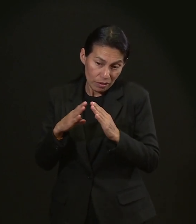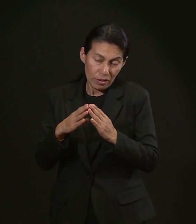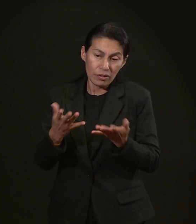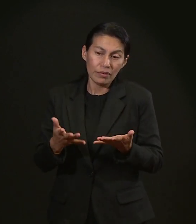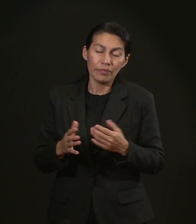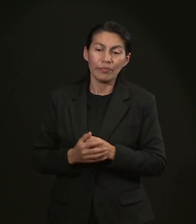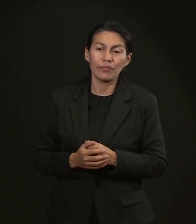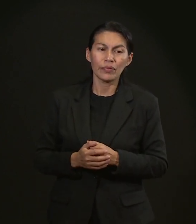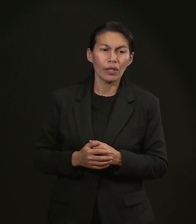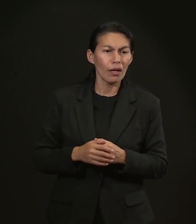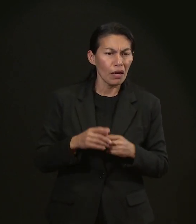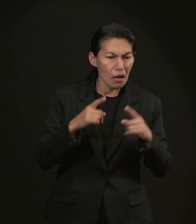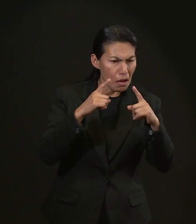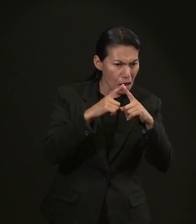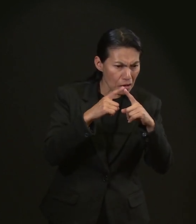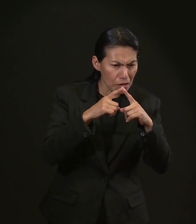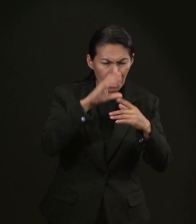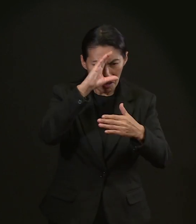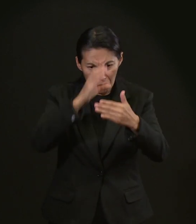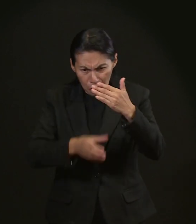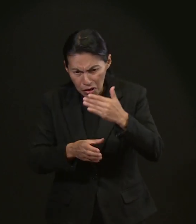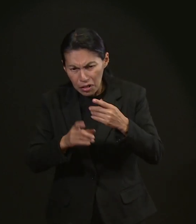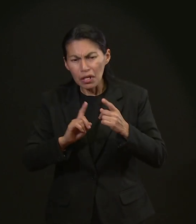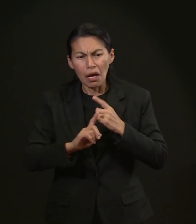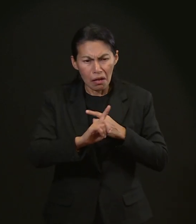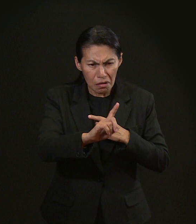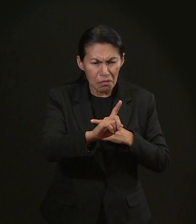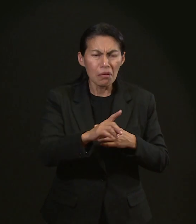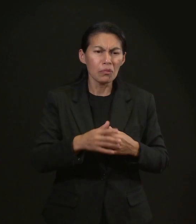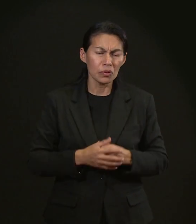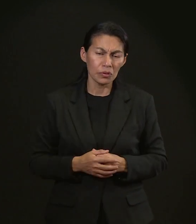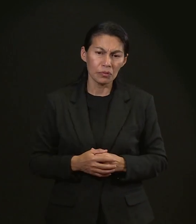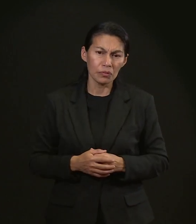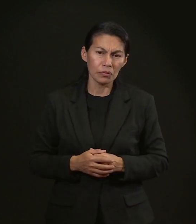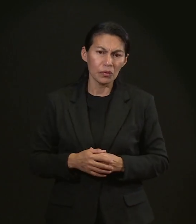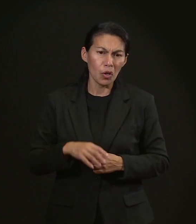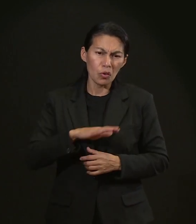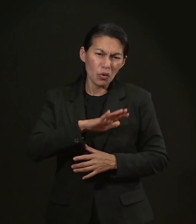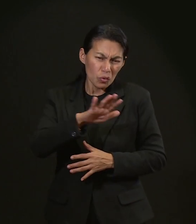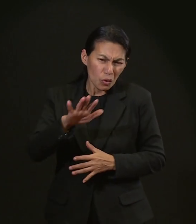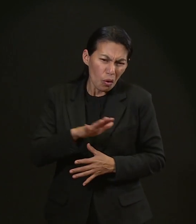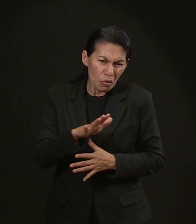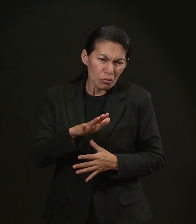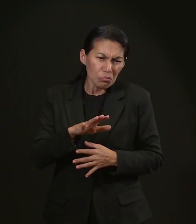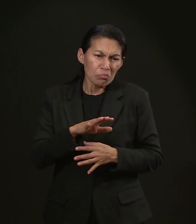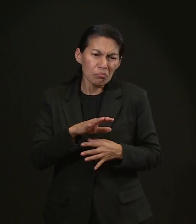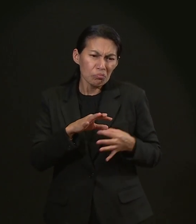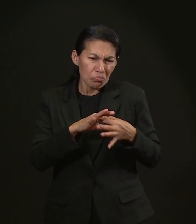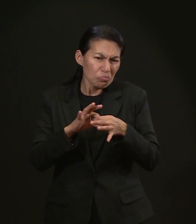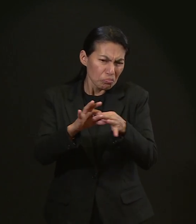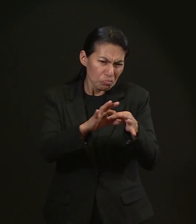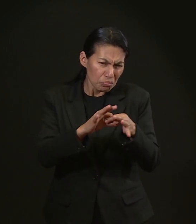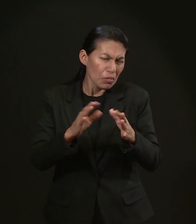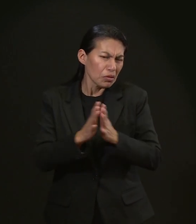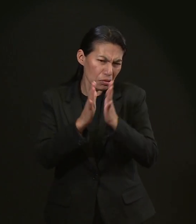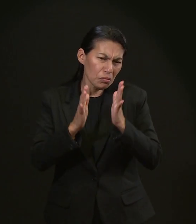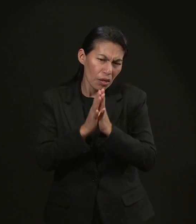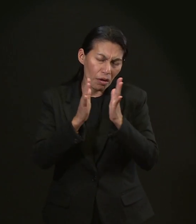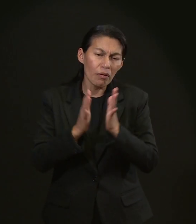hogares y asistíamos a servicios religiosos de la iglesia católica y sin duda estábamos involucrados